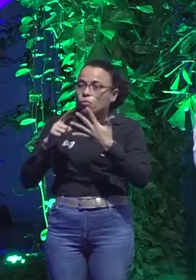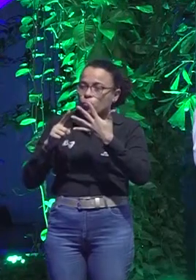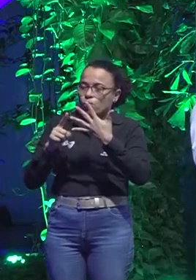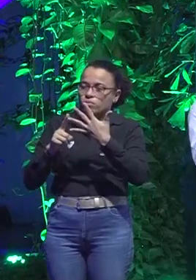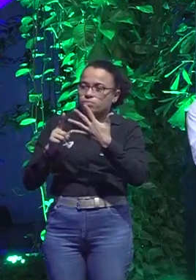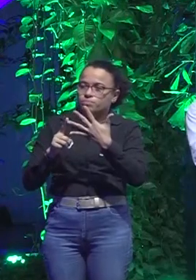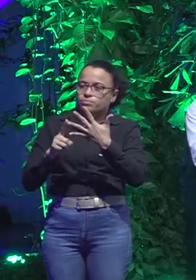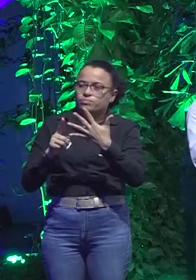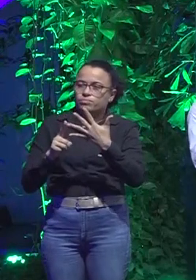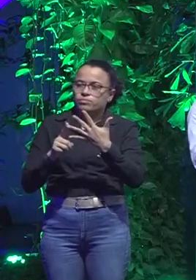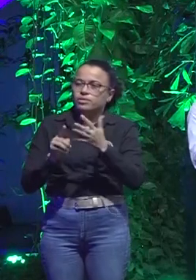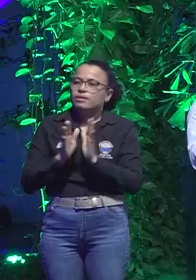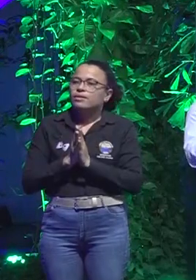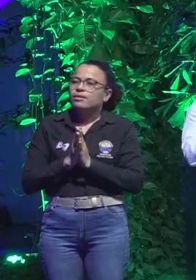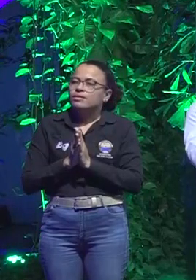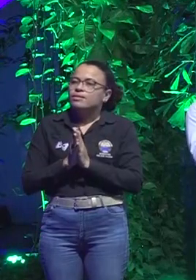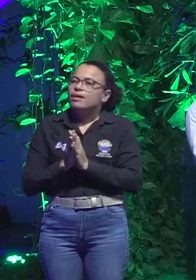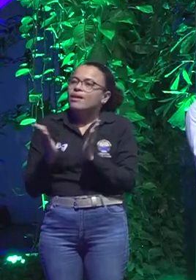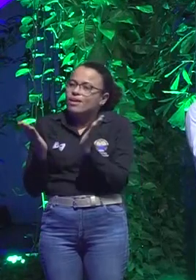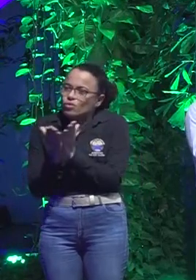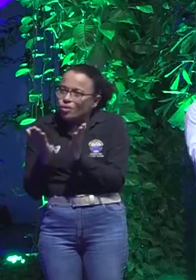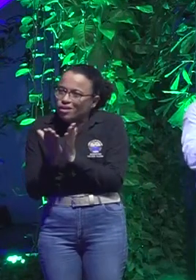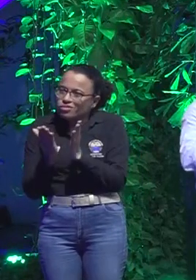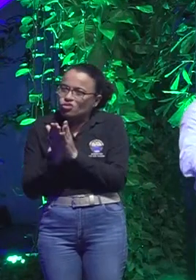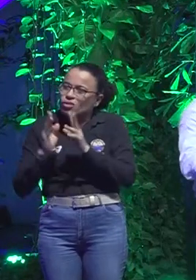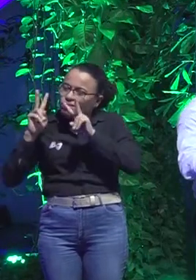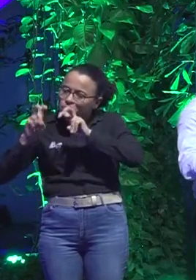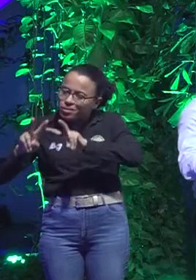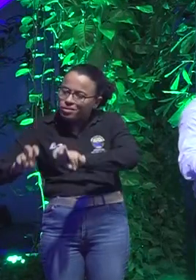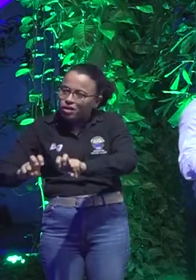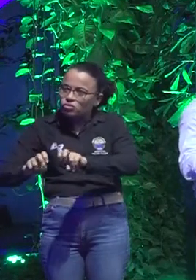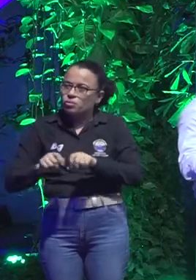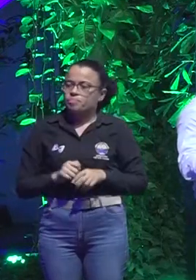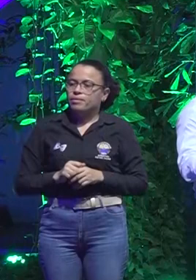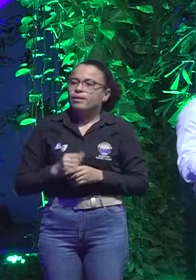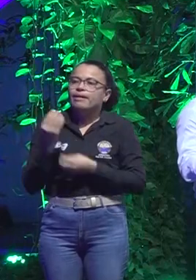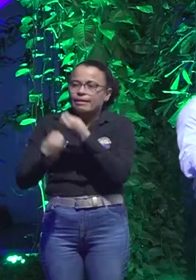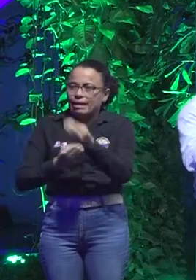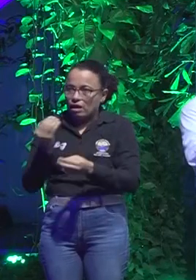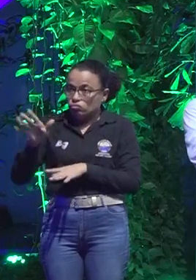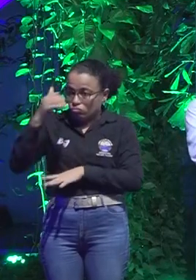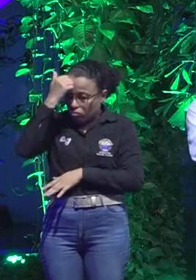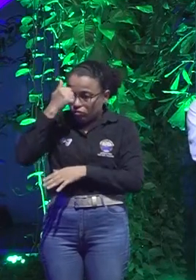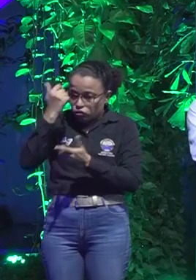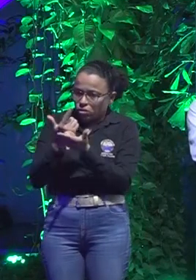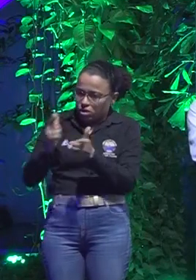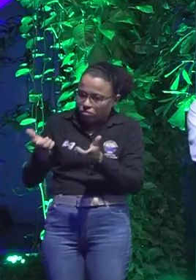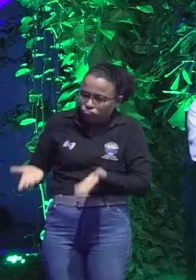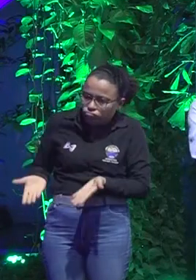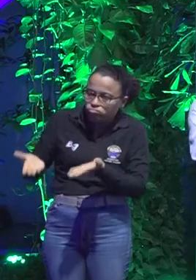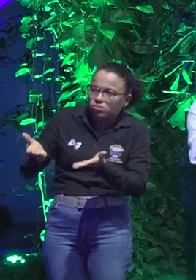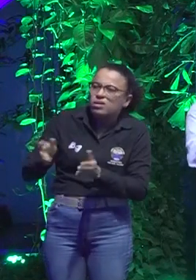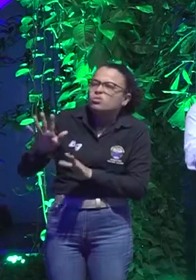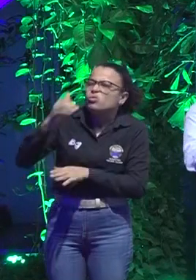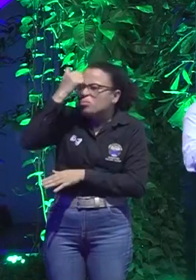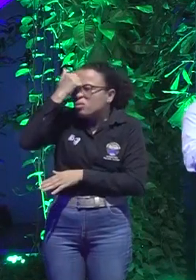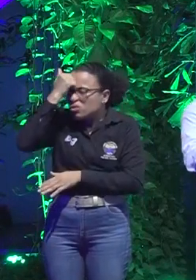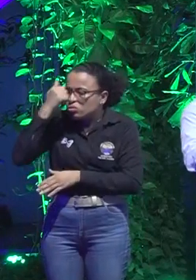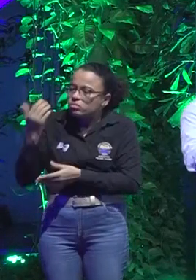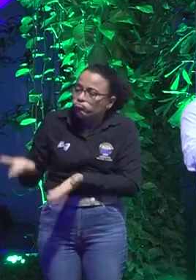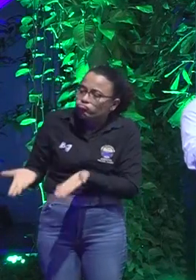terceros. Educación, investigación y hay que decir, solamente fue soltar a los profesores y profesoras a contar lo que